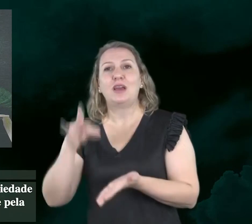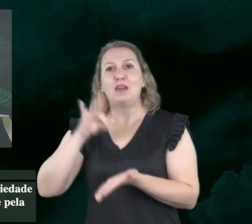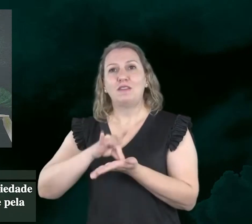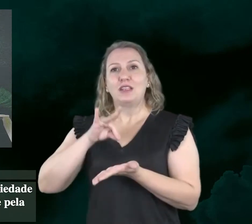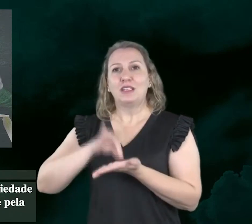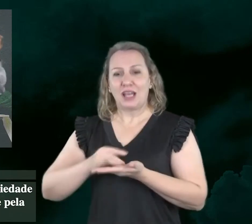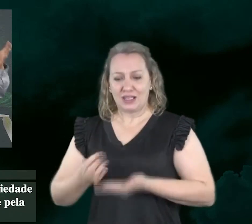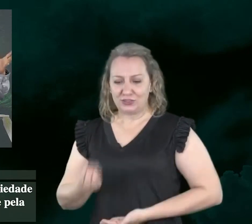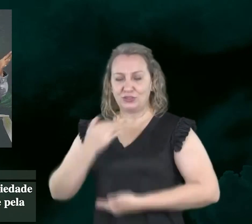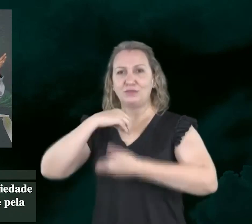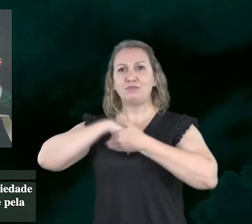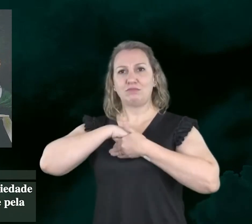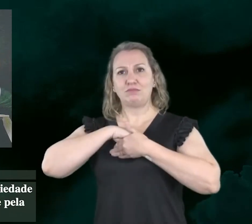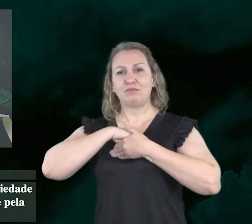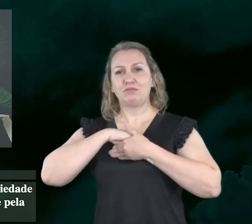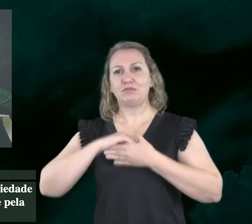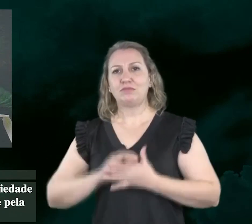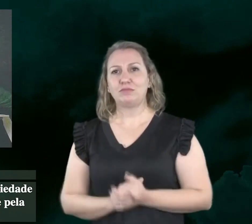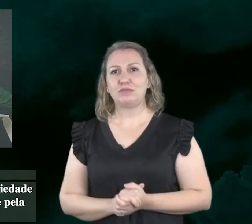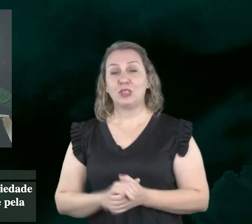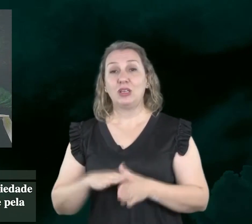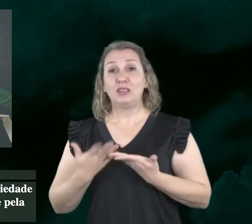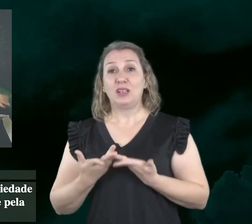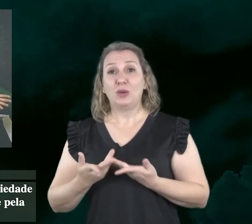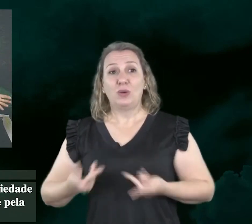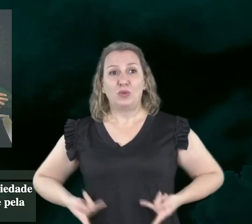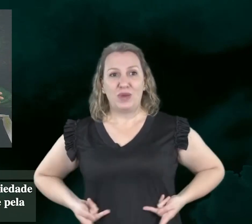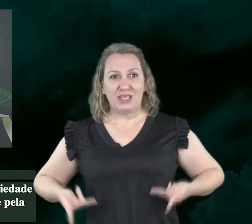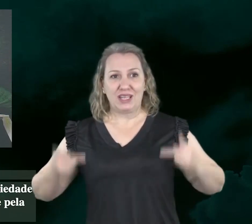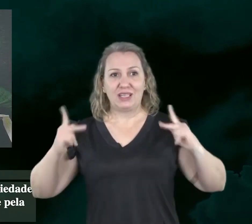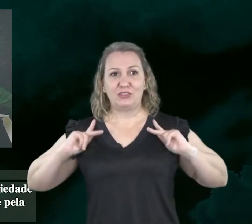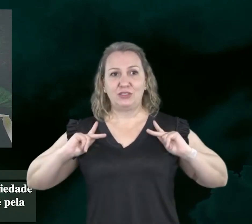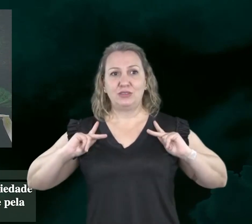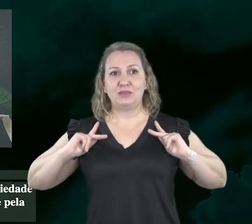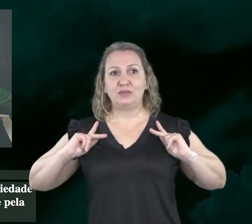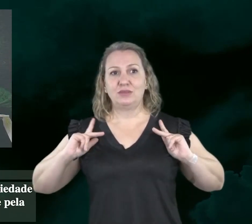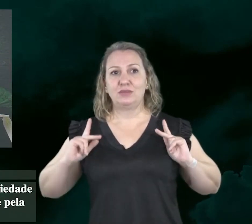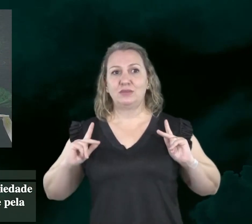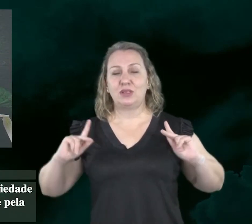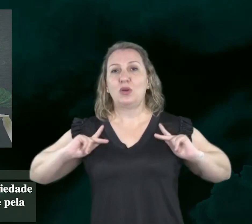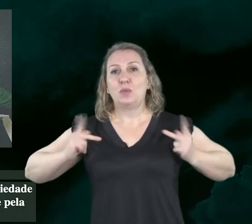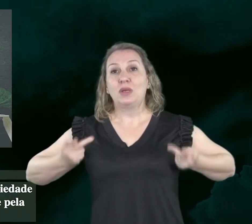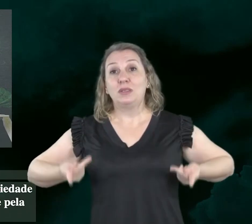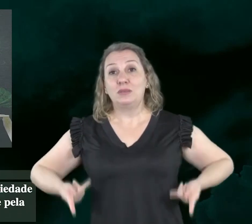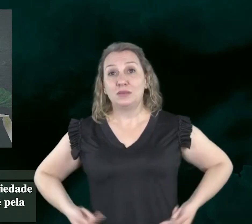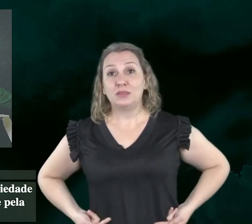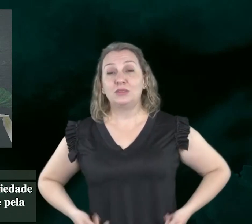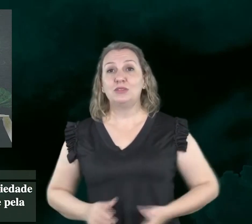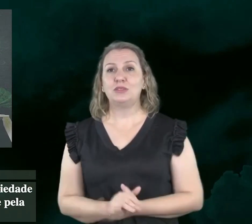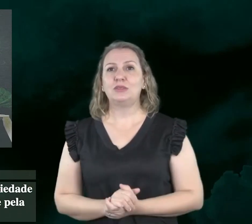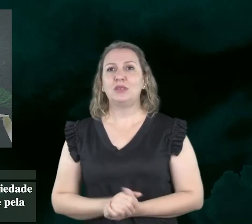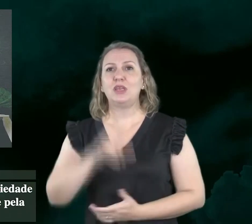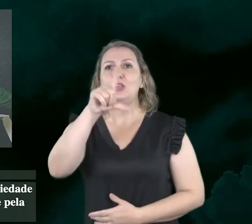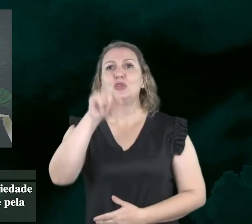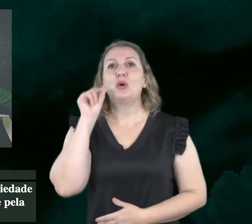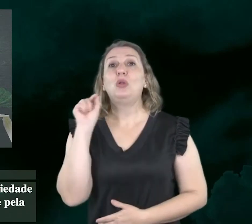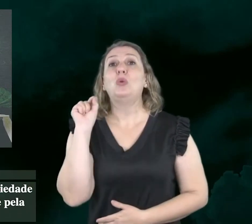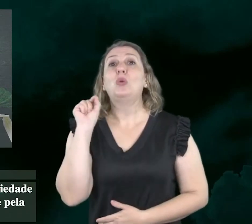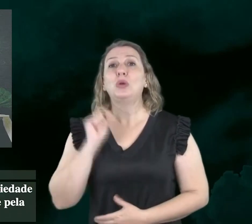a humanidade toda preferiu a injustiça à verdade. Tá? Então, o